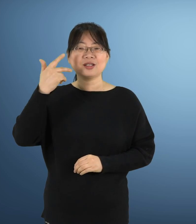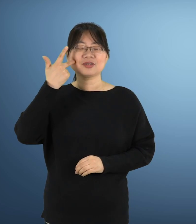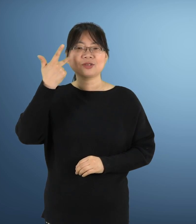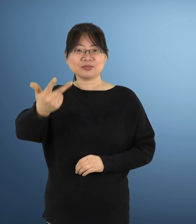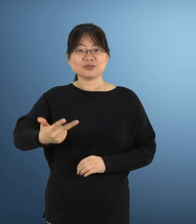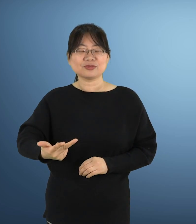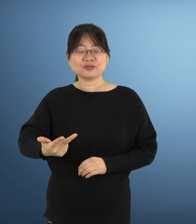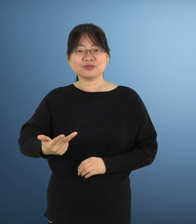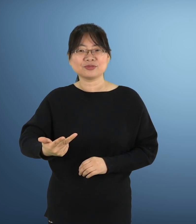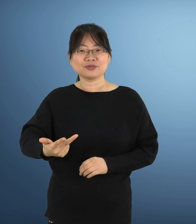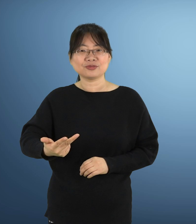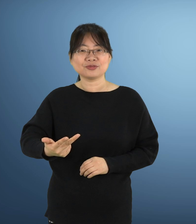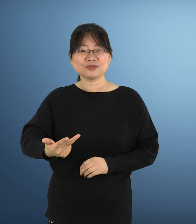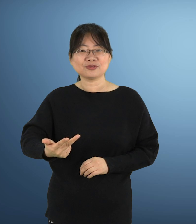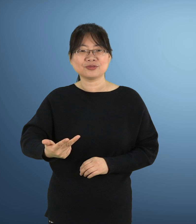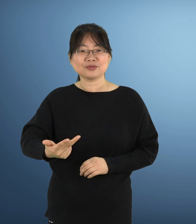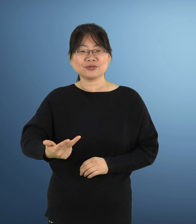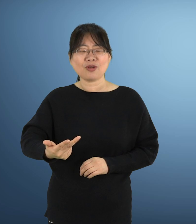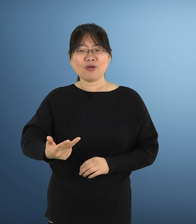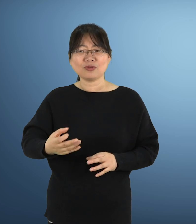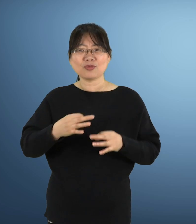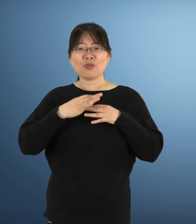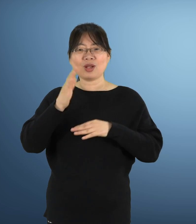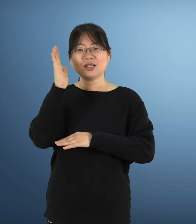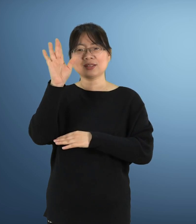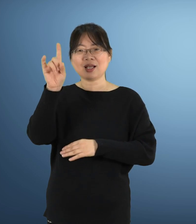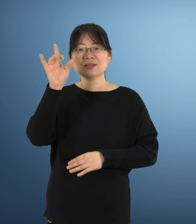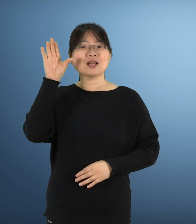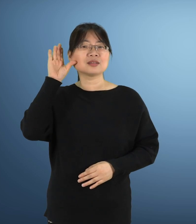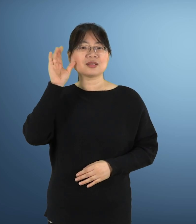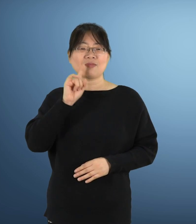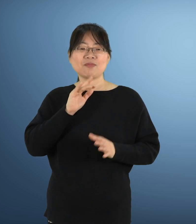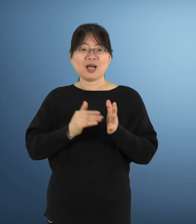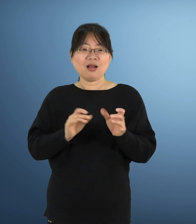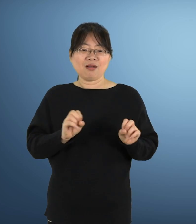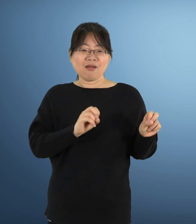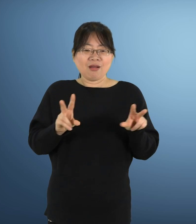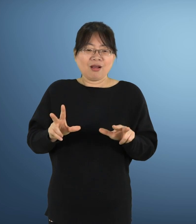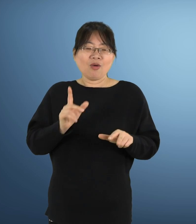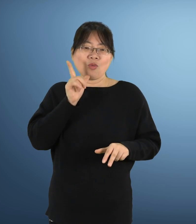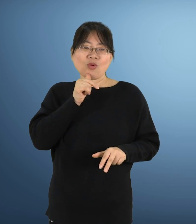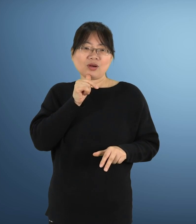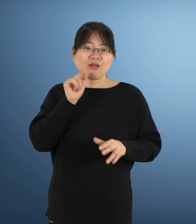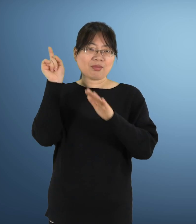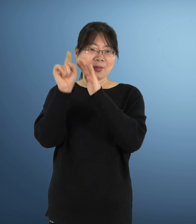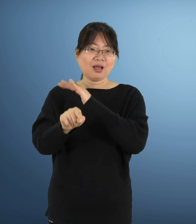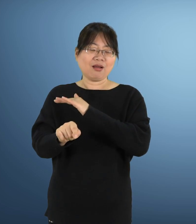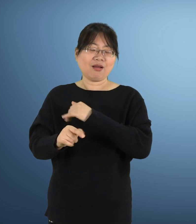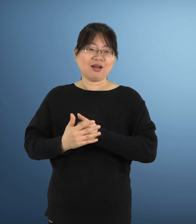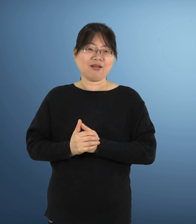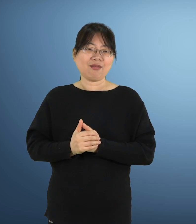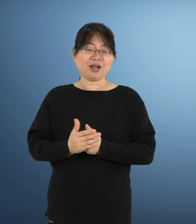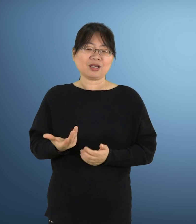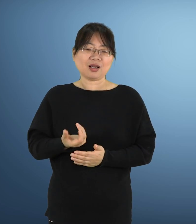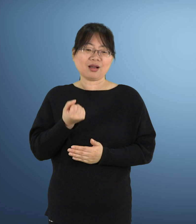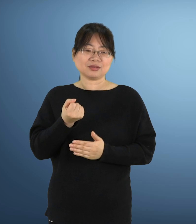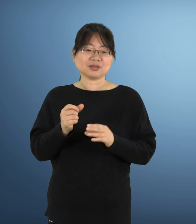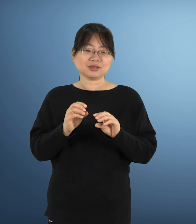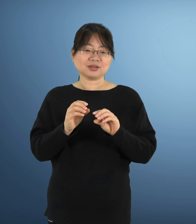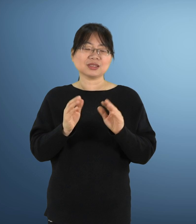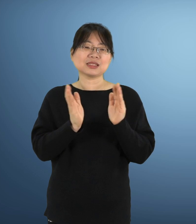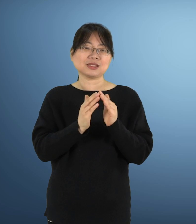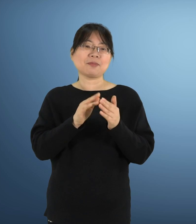주 놀라운 이야기를 하나 들었어요. 즉시로 월요일 날 가서 보유하고 있는